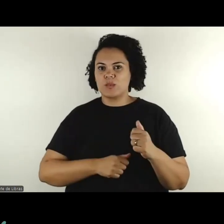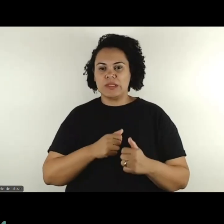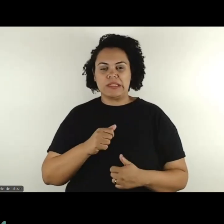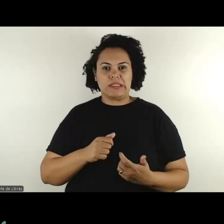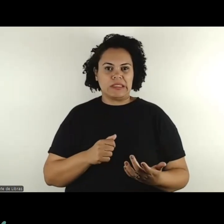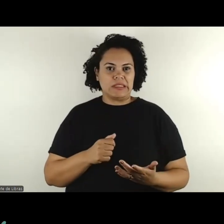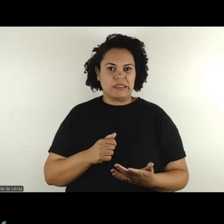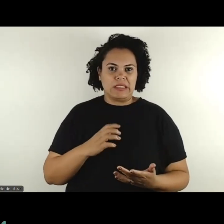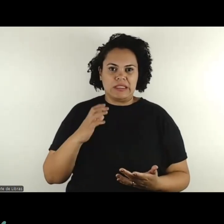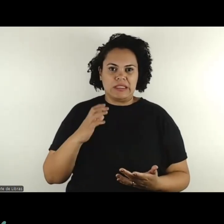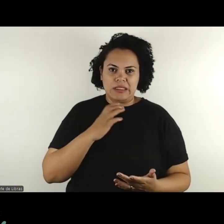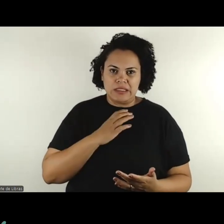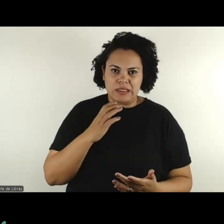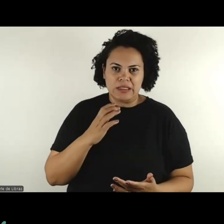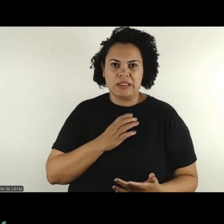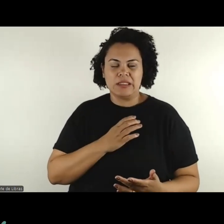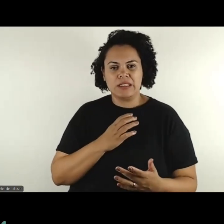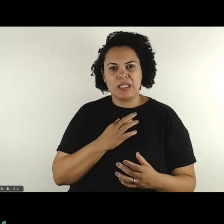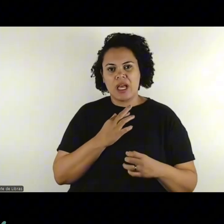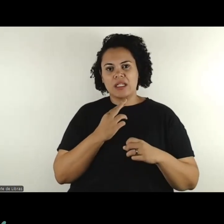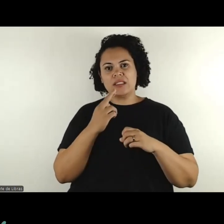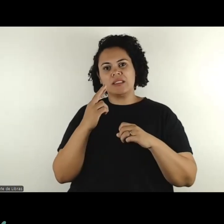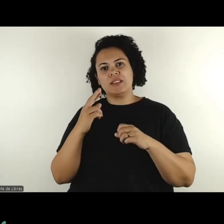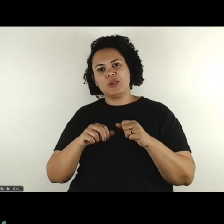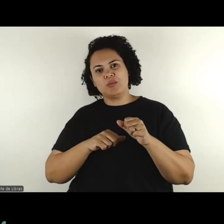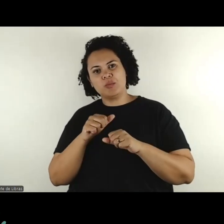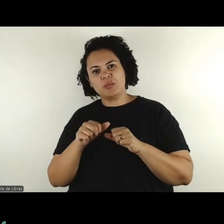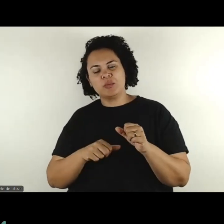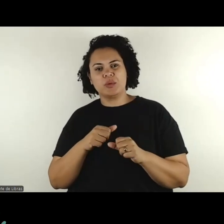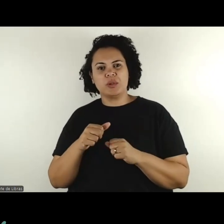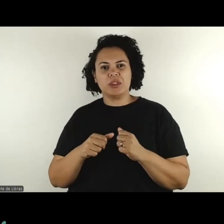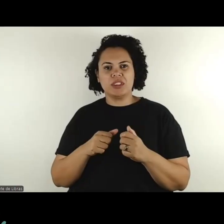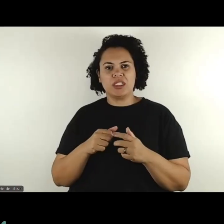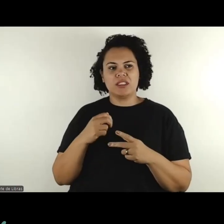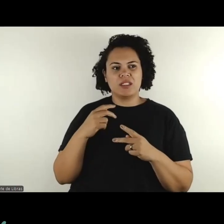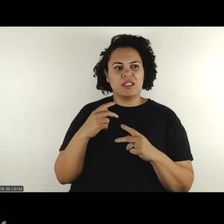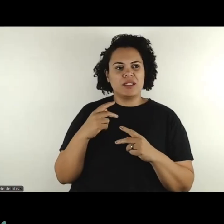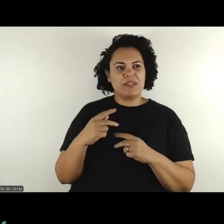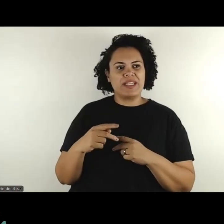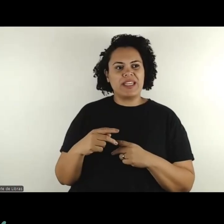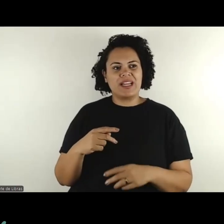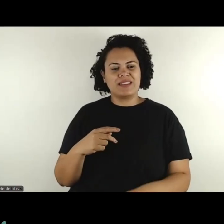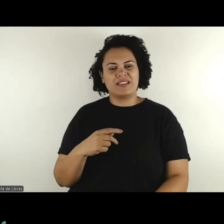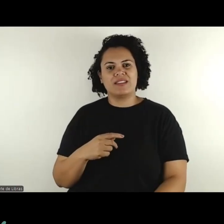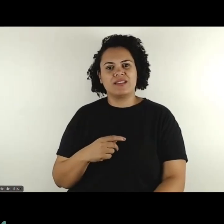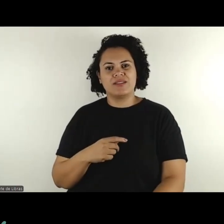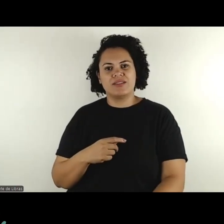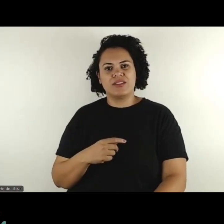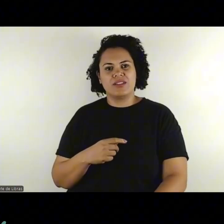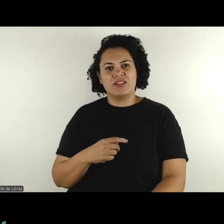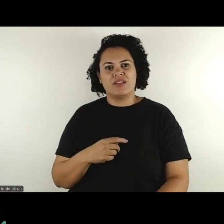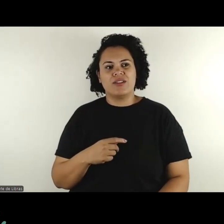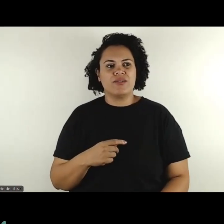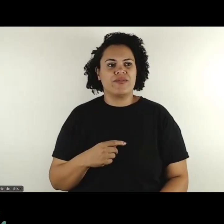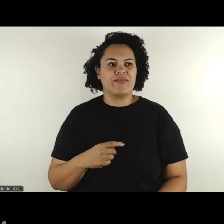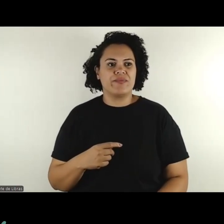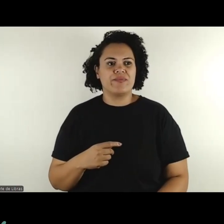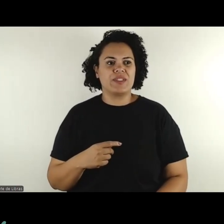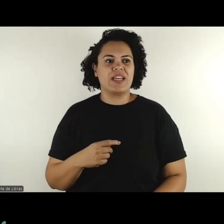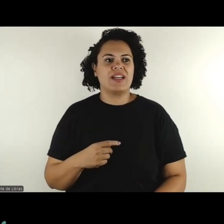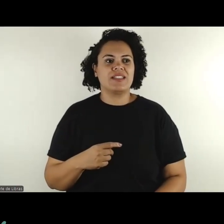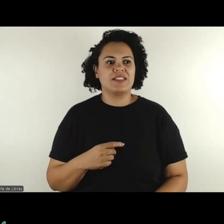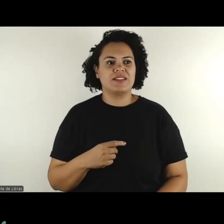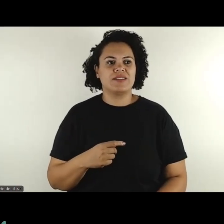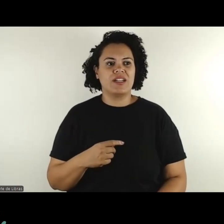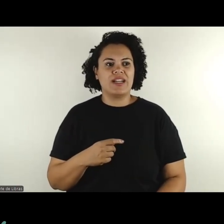reforma psiquiátrica no Brasil, que estavam ancorados aí nos pressupostos da reforma da luta antimanicomial, né? Então,